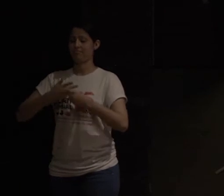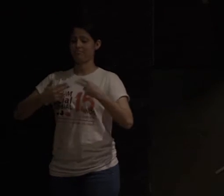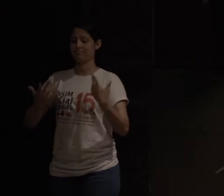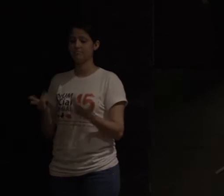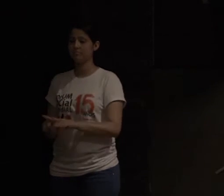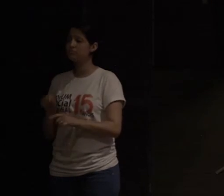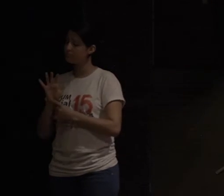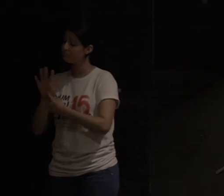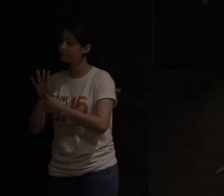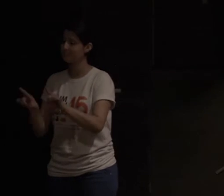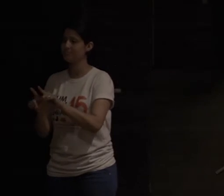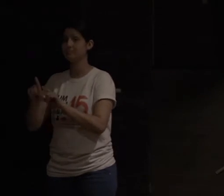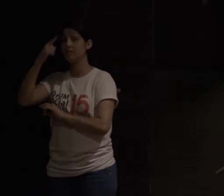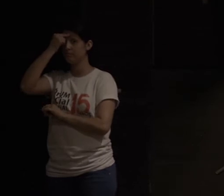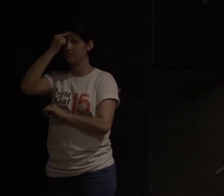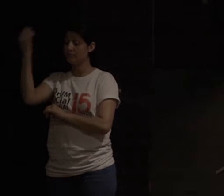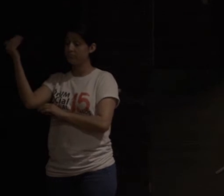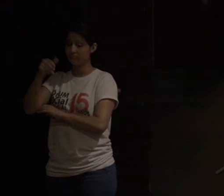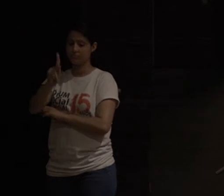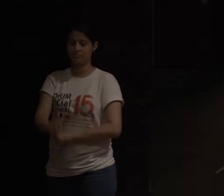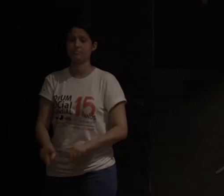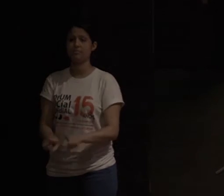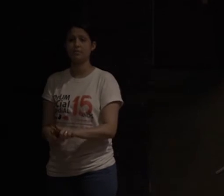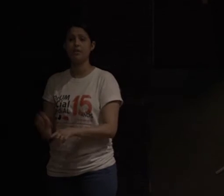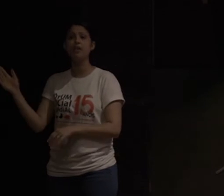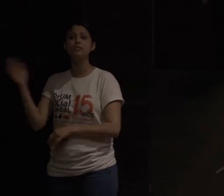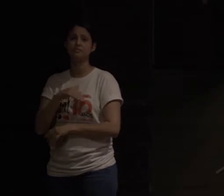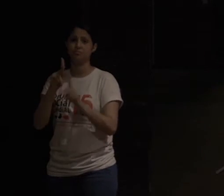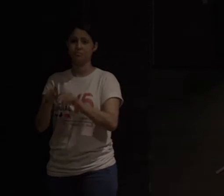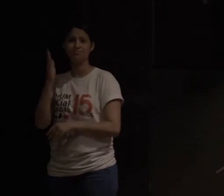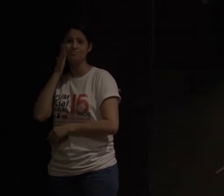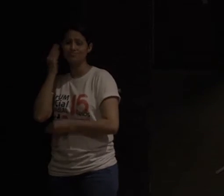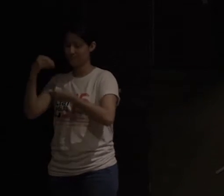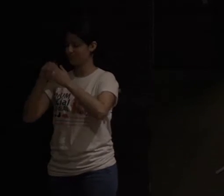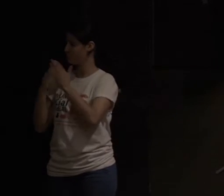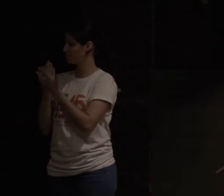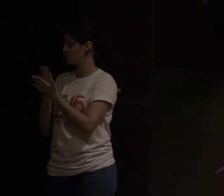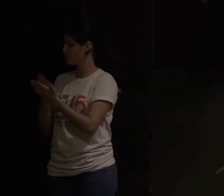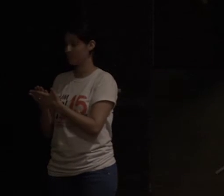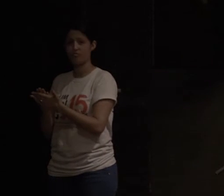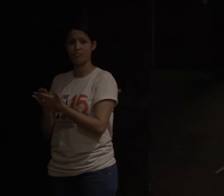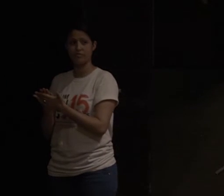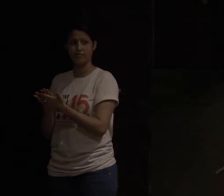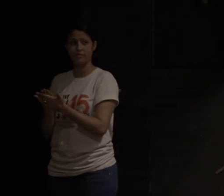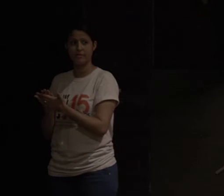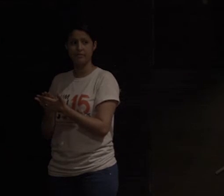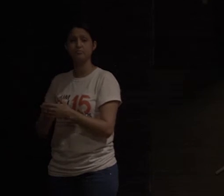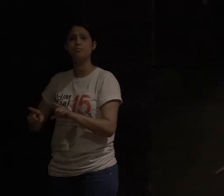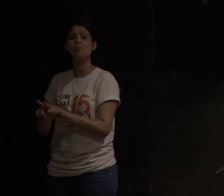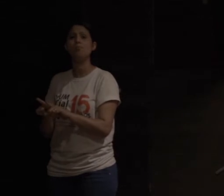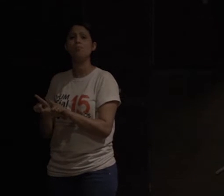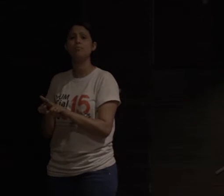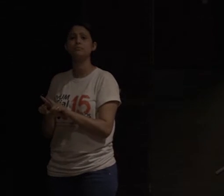na universidade. E têm que trazer outros saberes. Eu imagino que as nossas escolas médias, secundárias e superiores